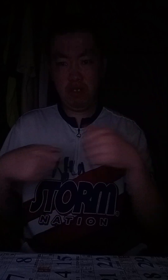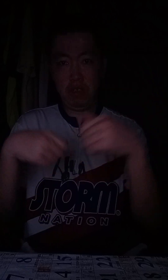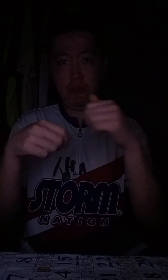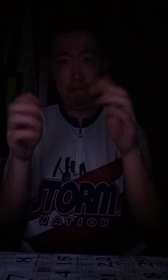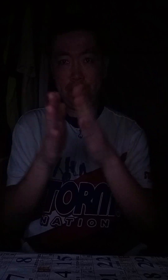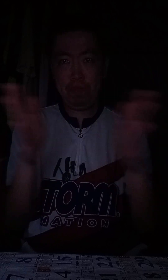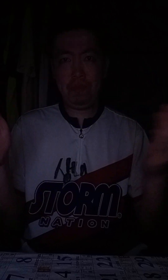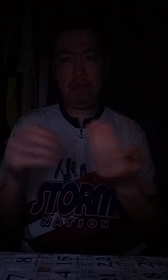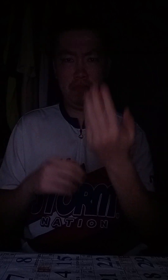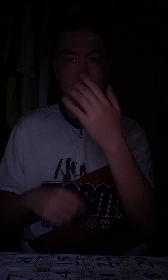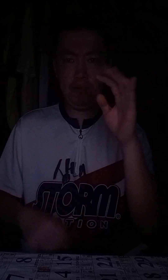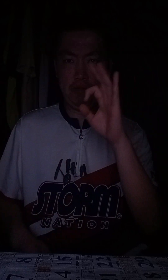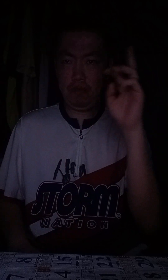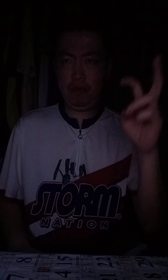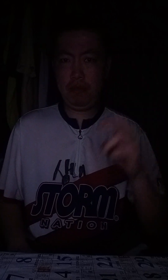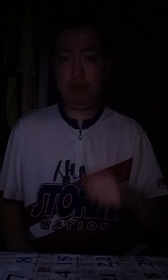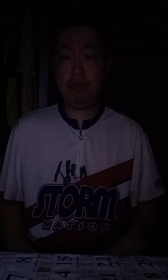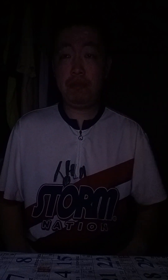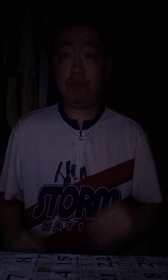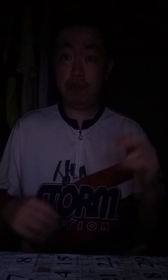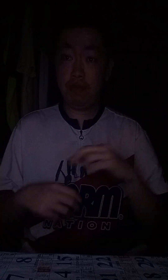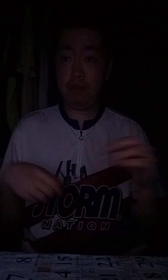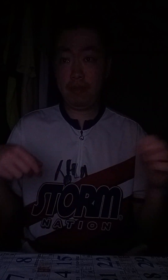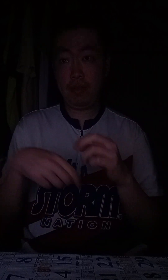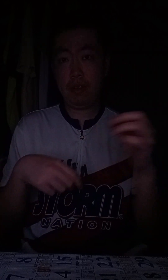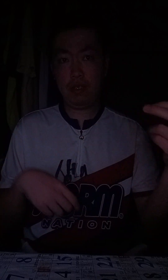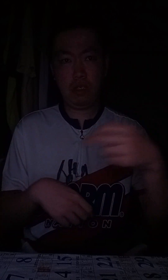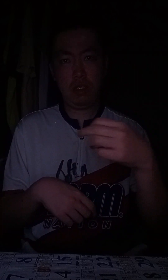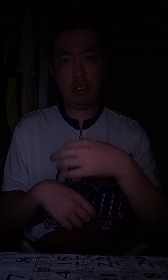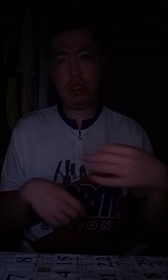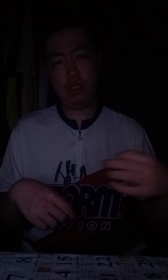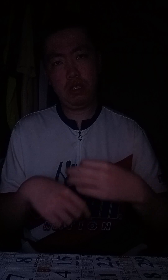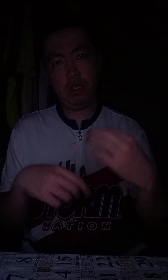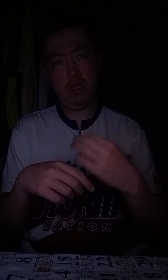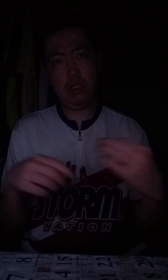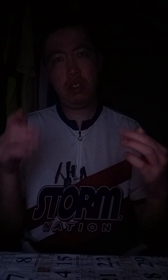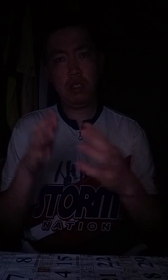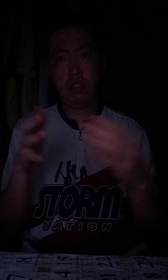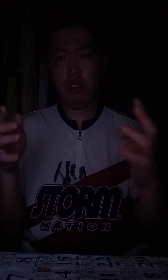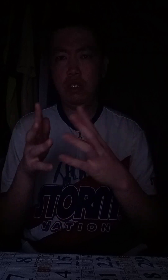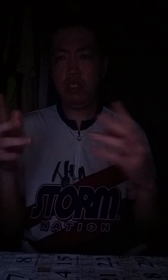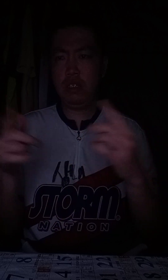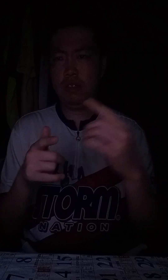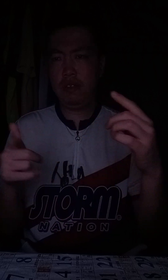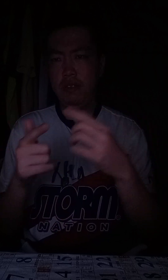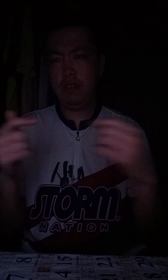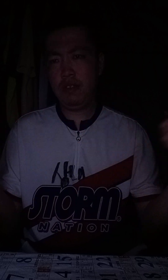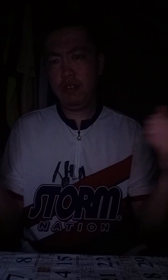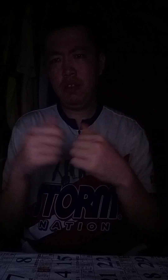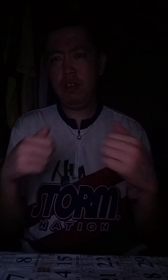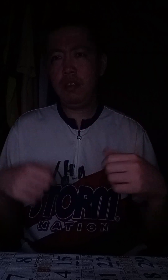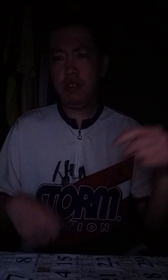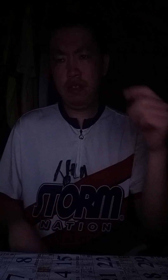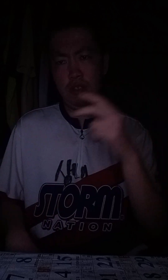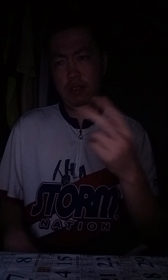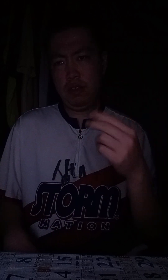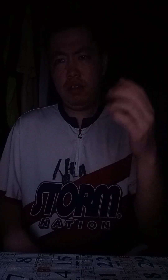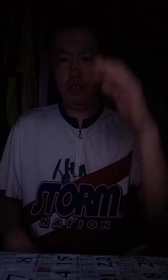보고 있습니다. A씨 승용차와 부딪힌 버스가 다시 맞은편 차량들과 잇따라 충돌하면서 피해가 커졌다는